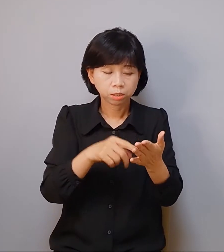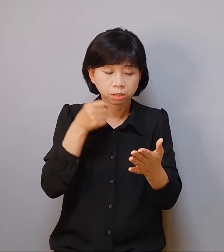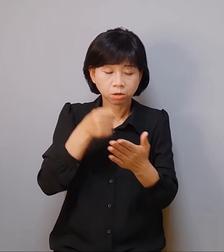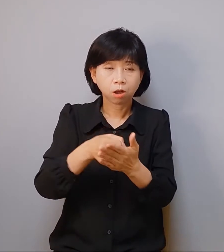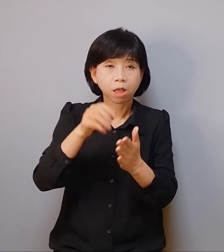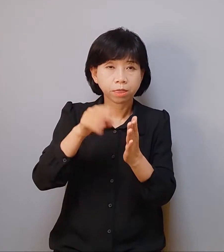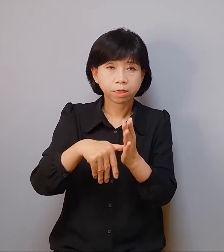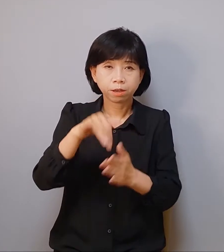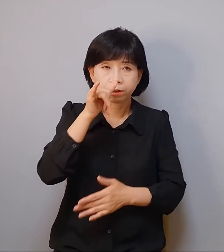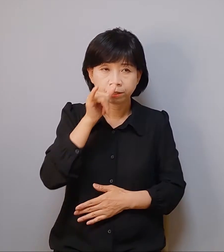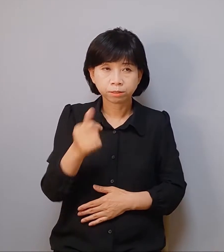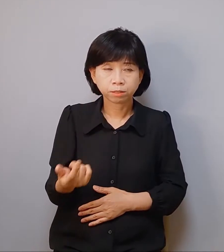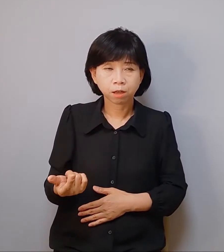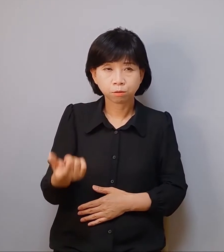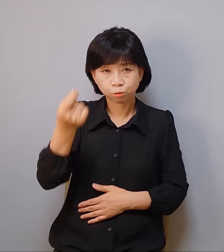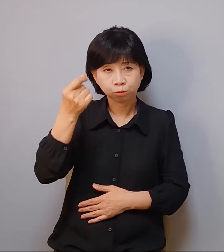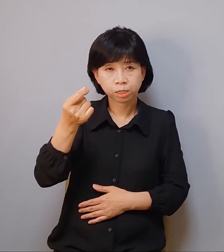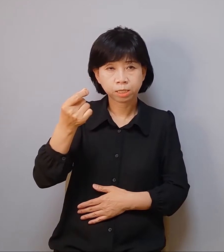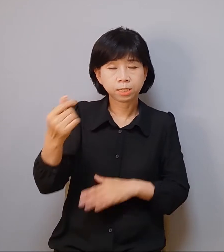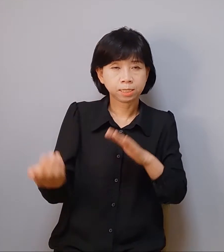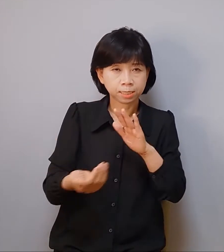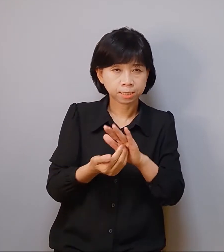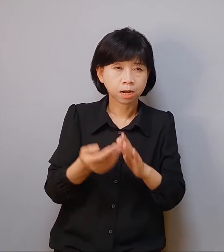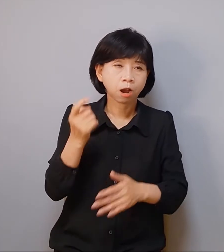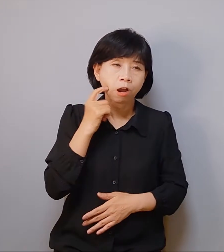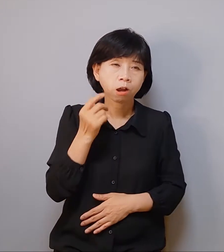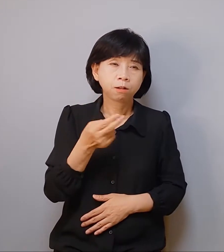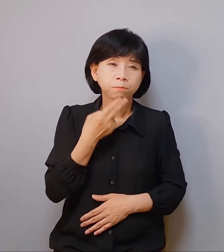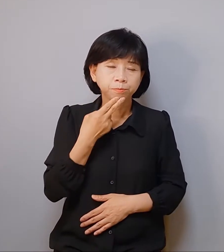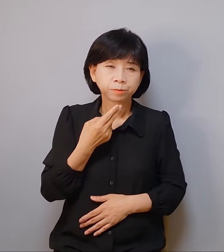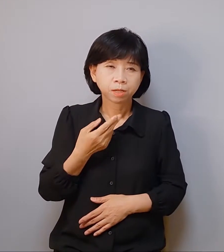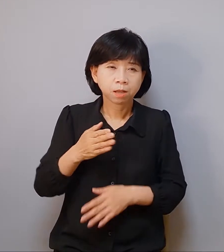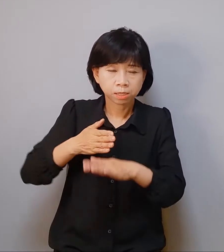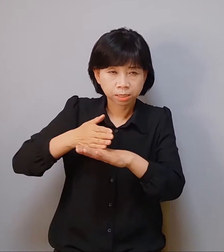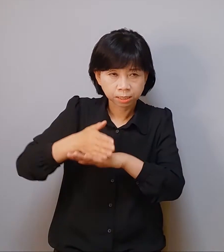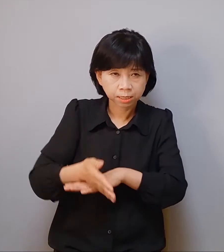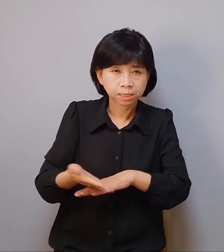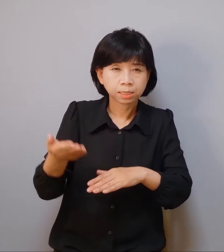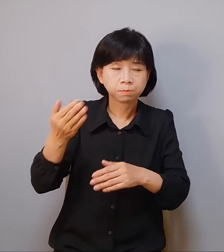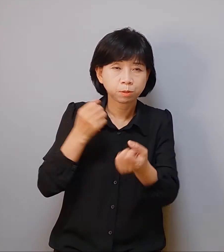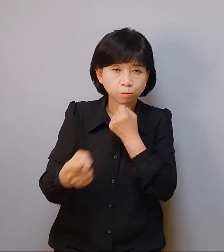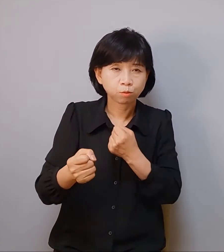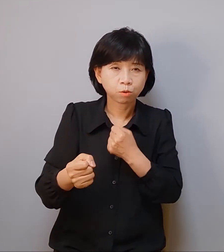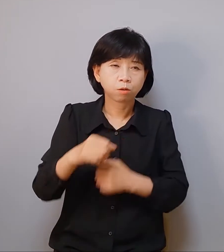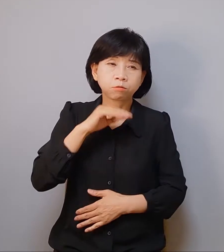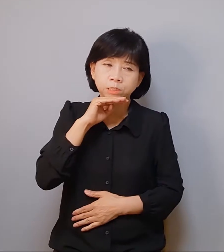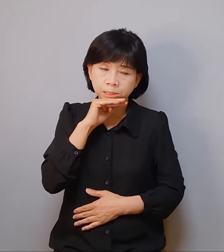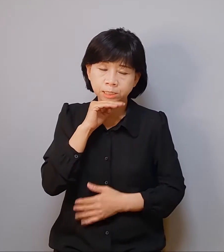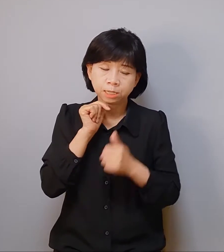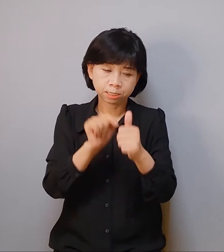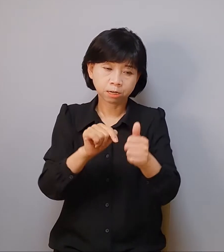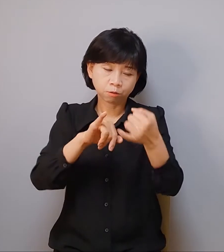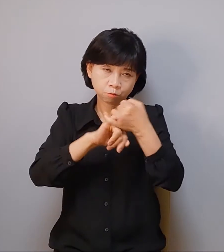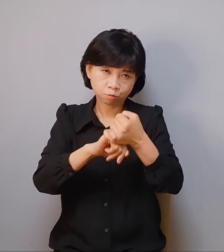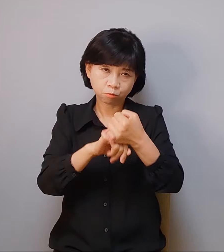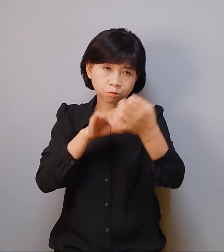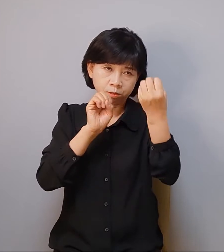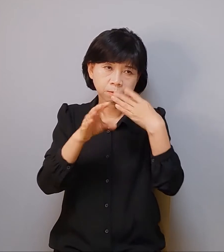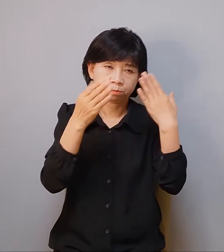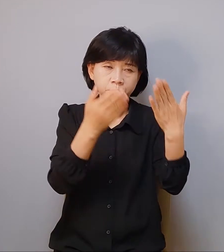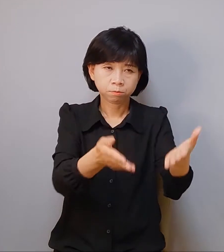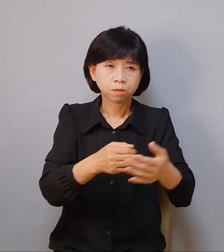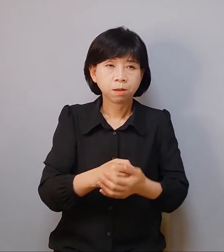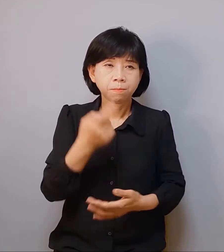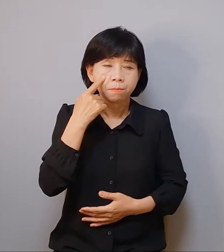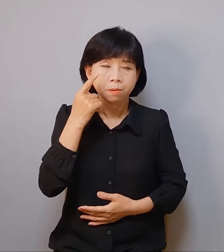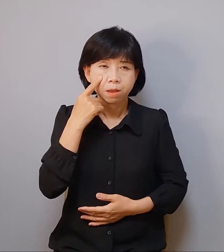이르겠고 결코 거짓되지 아니하리라. 비록 더딜지라도 기다리라. 지체되지 않고 반드시 응하리라.